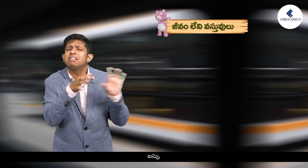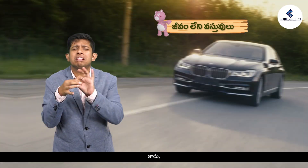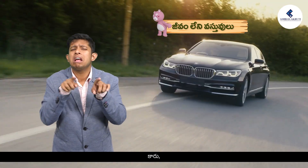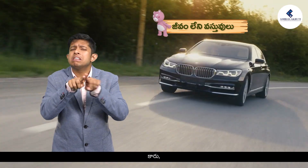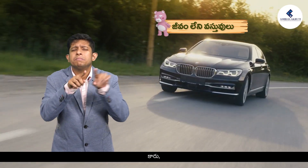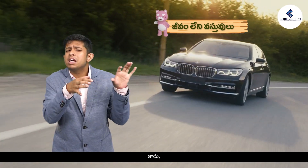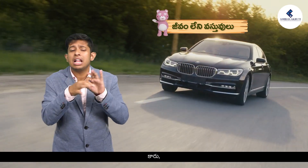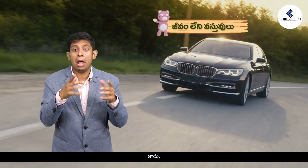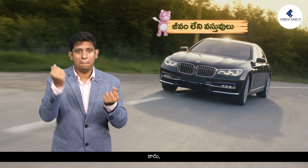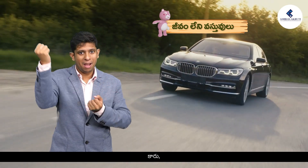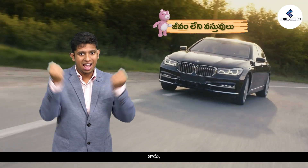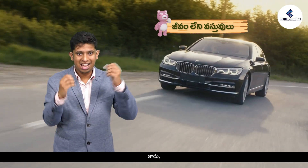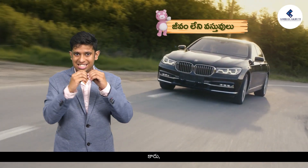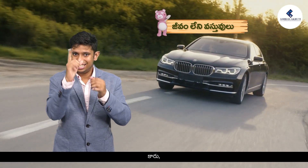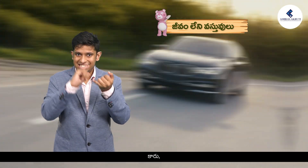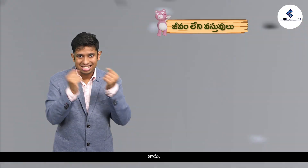కారు,